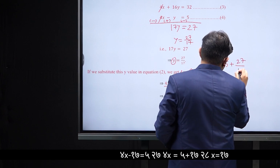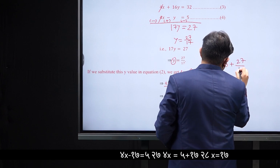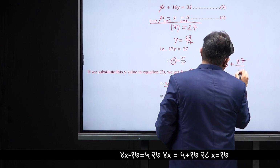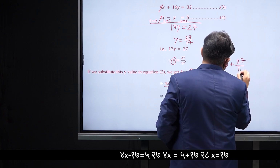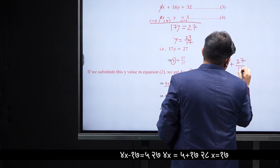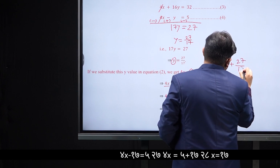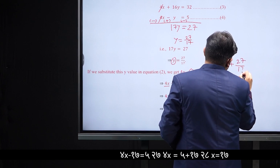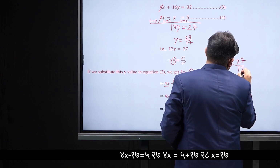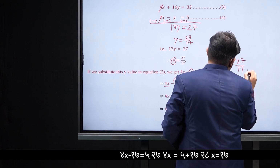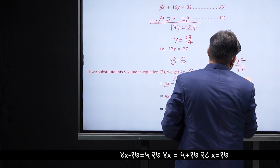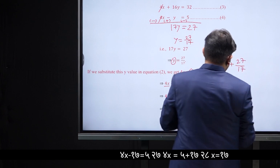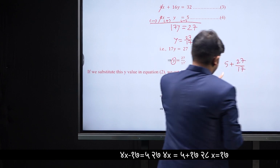27